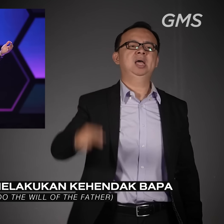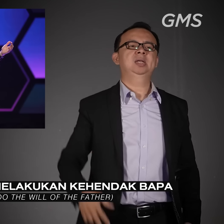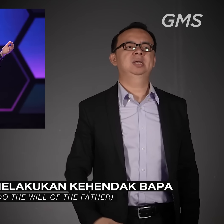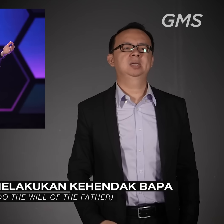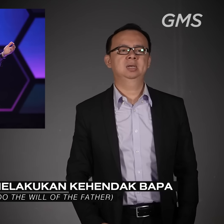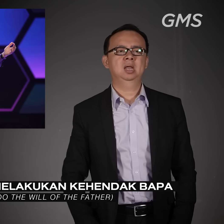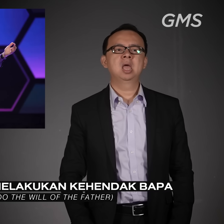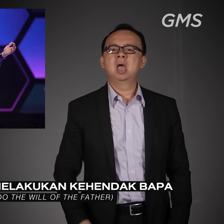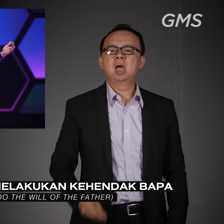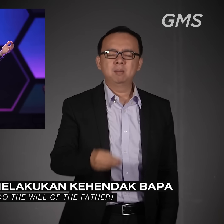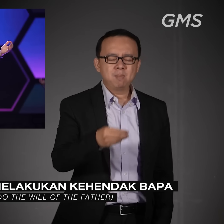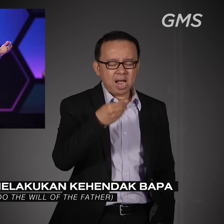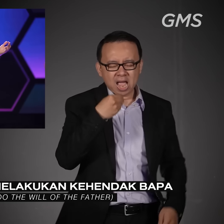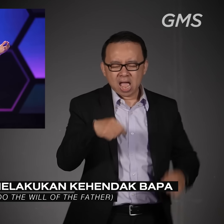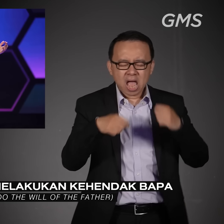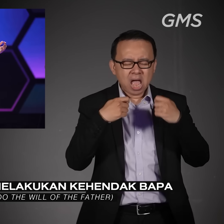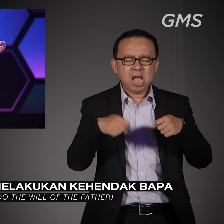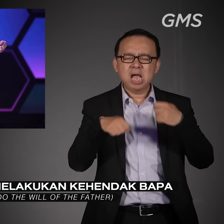Makananku